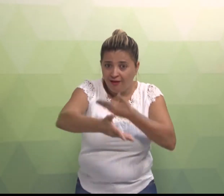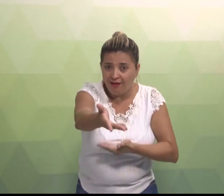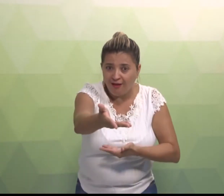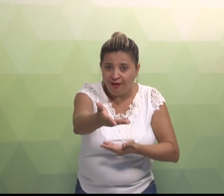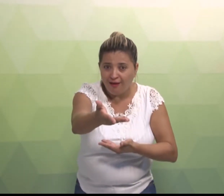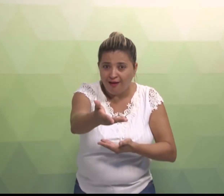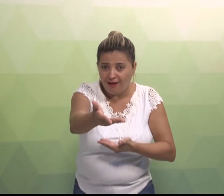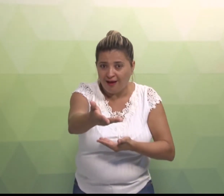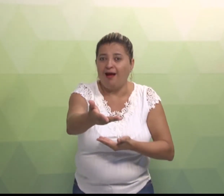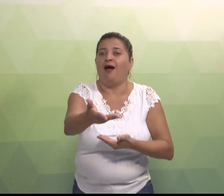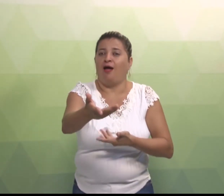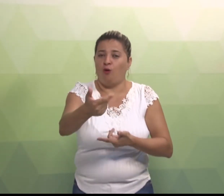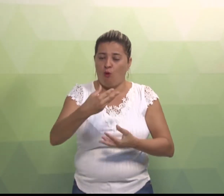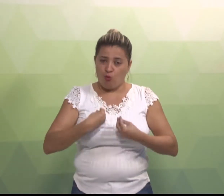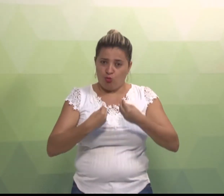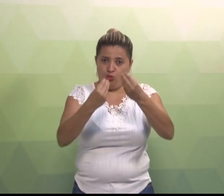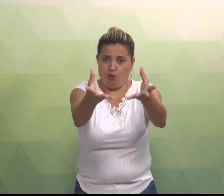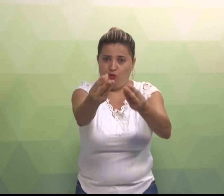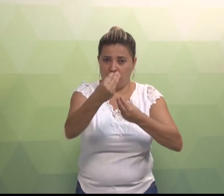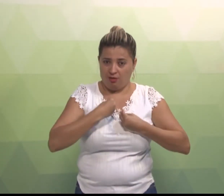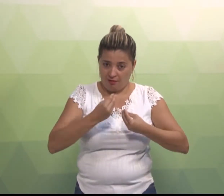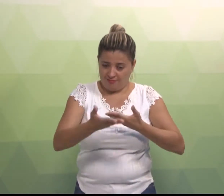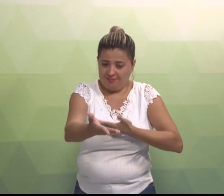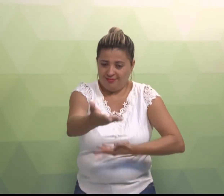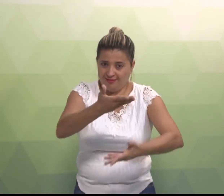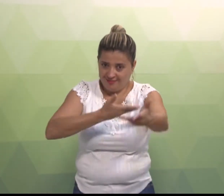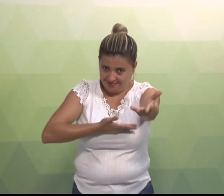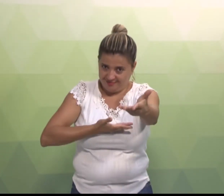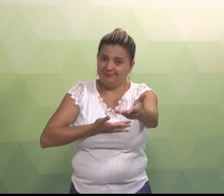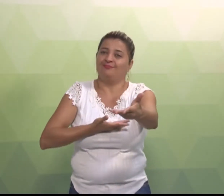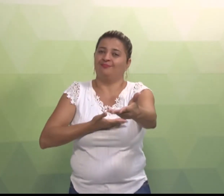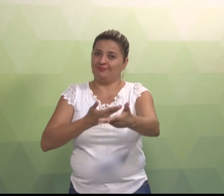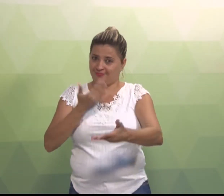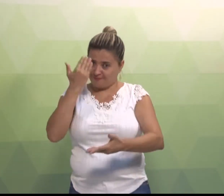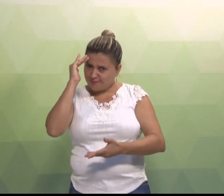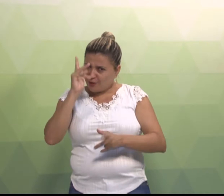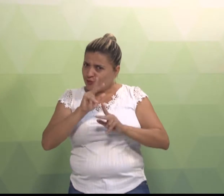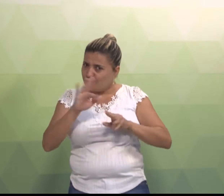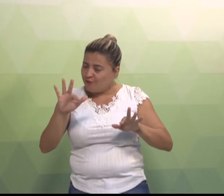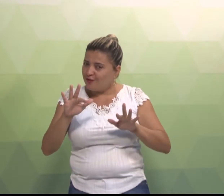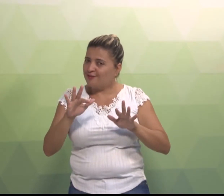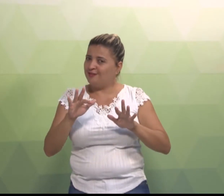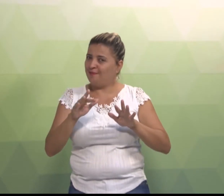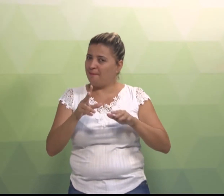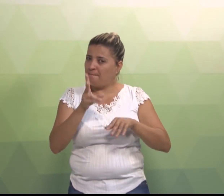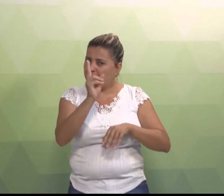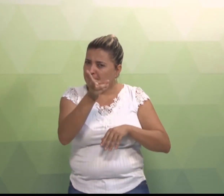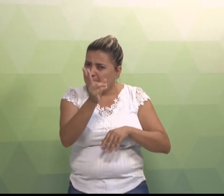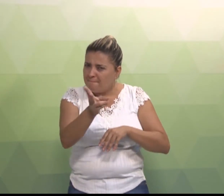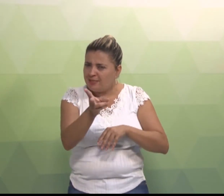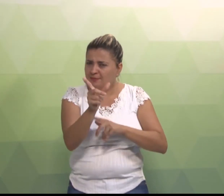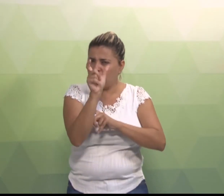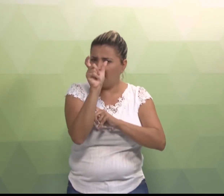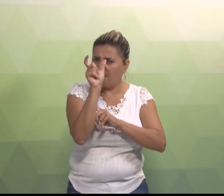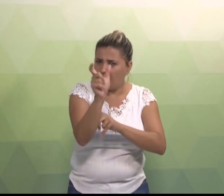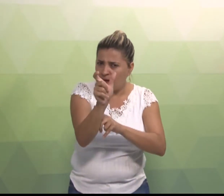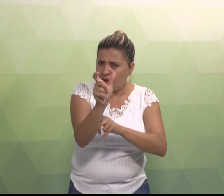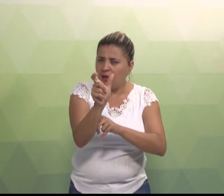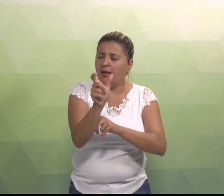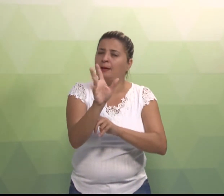sinal, eu já vou utilizá-lo como se nós estivéssemos fazendo uma troca. Você me dá o seu e eu te dou o meu. Então, perceberam